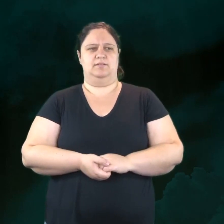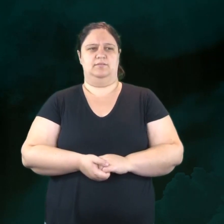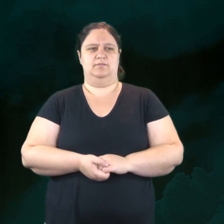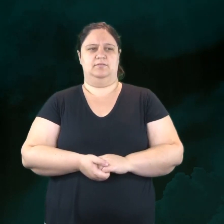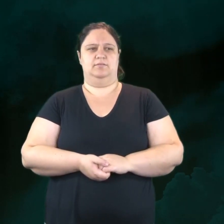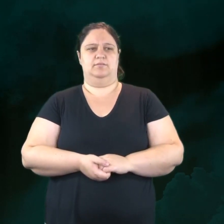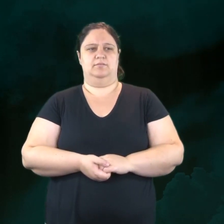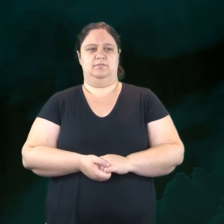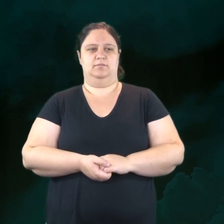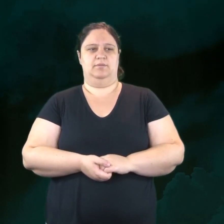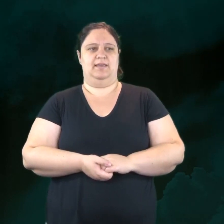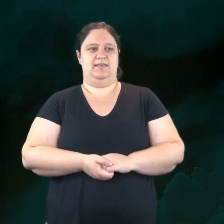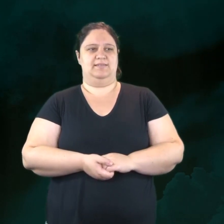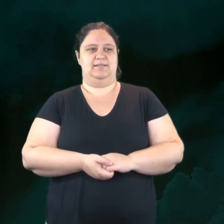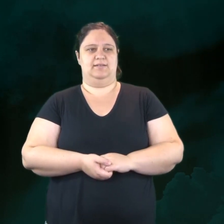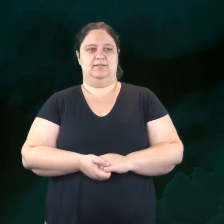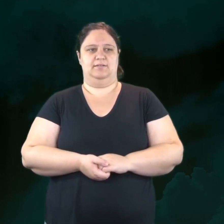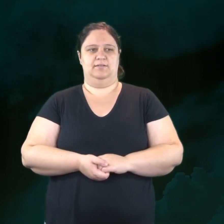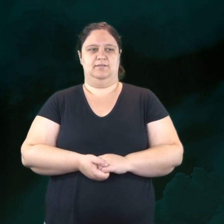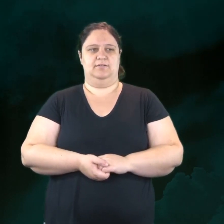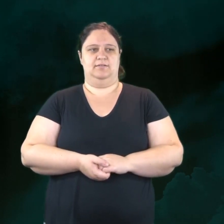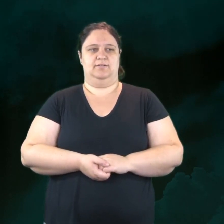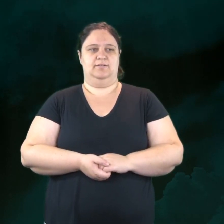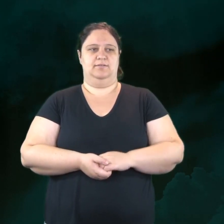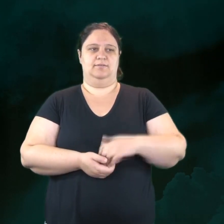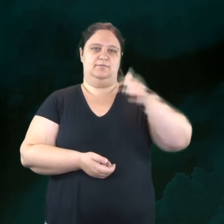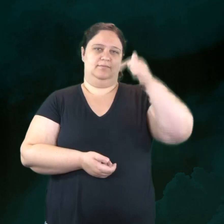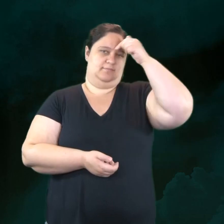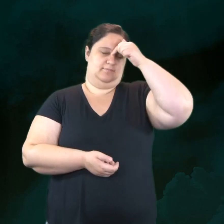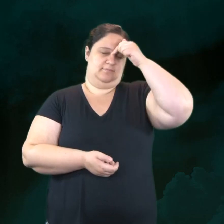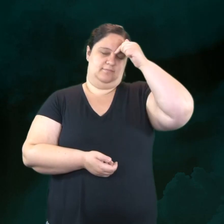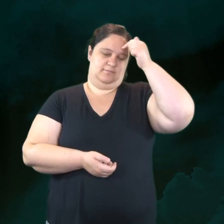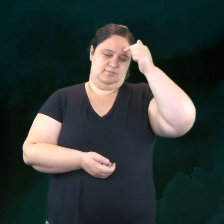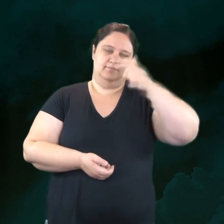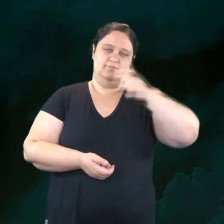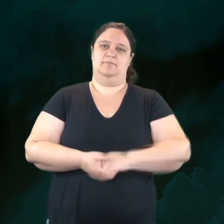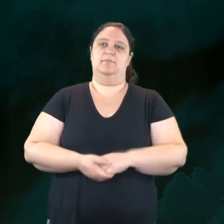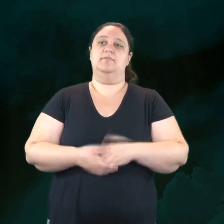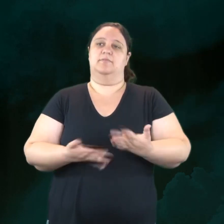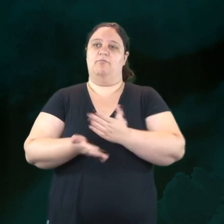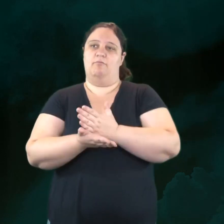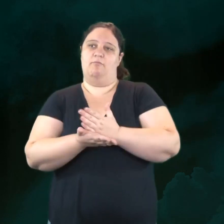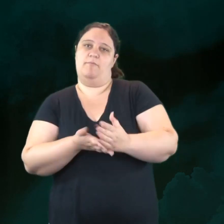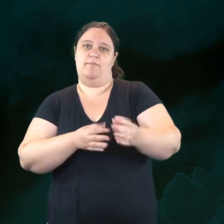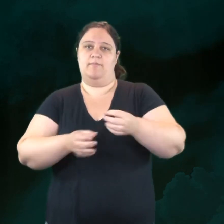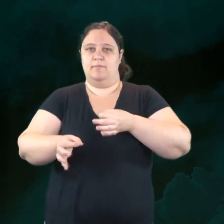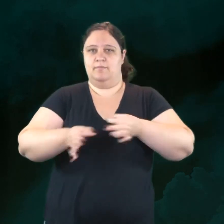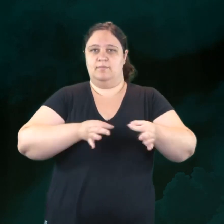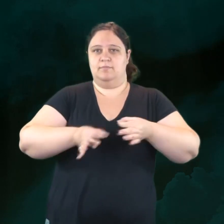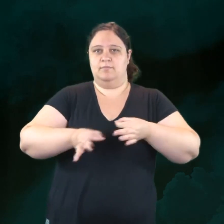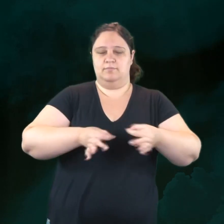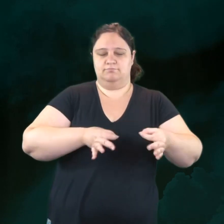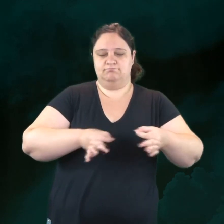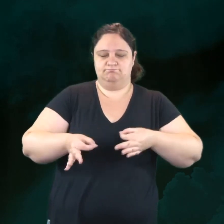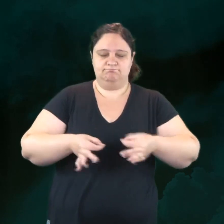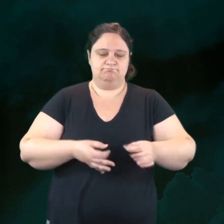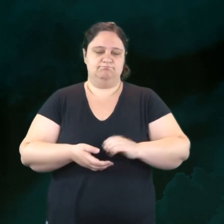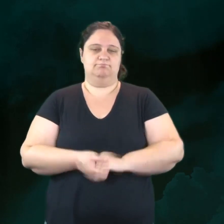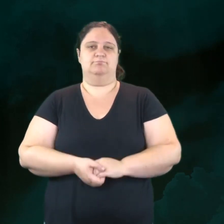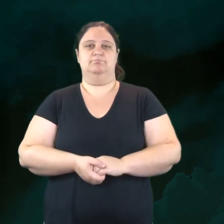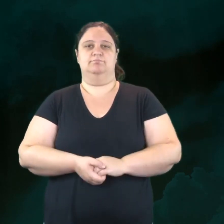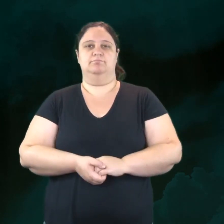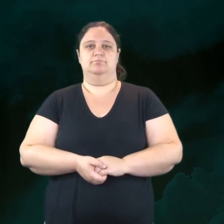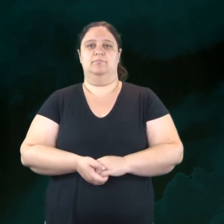aérea, uma visão que você vê toda a implantação de um projeto, e você consegue não só